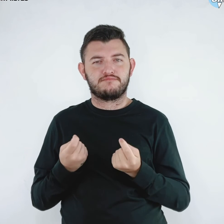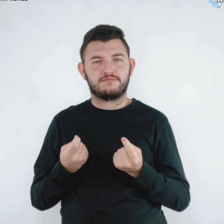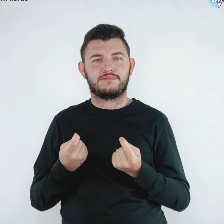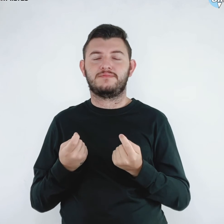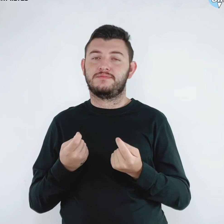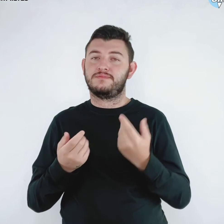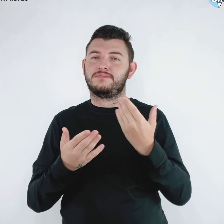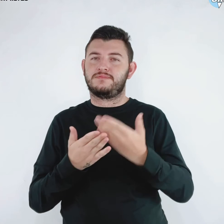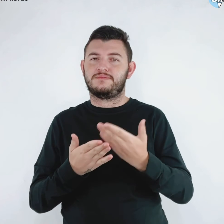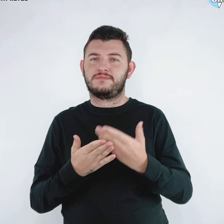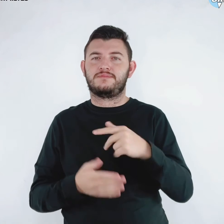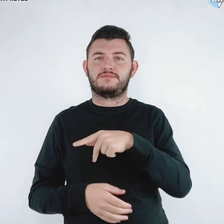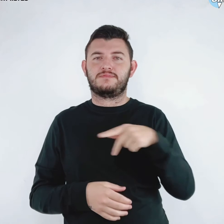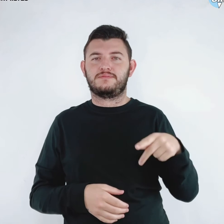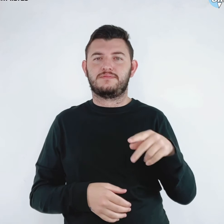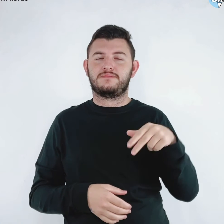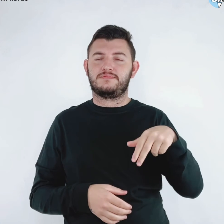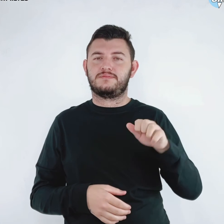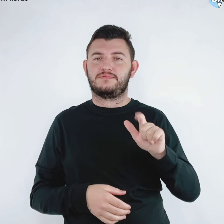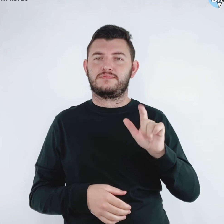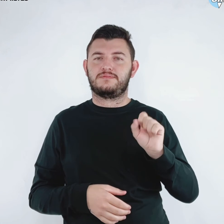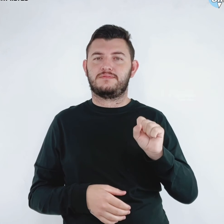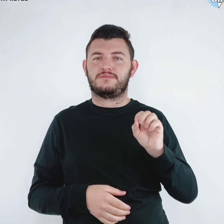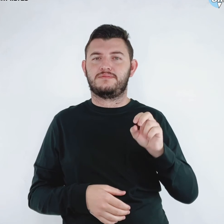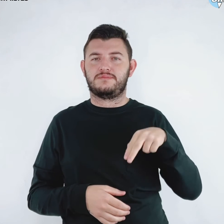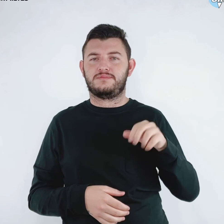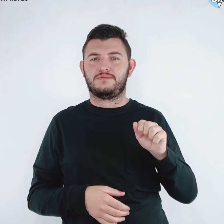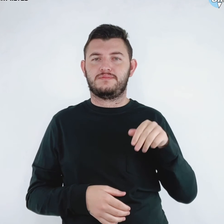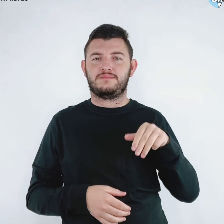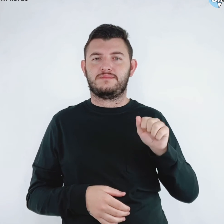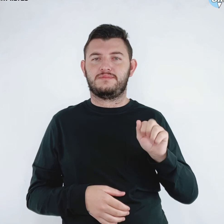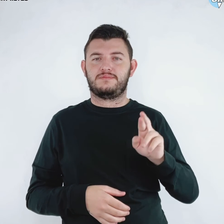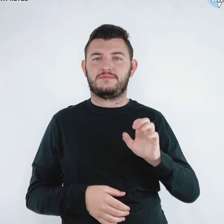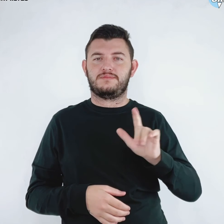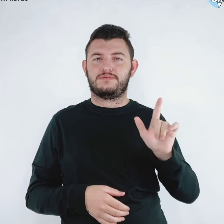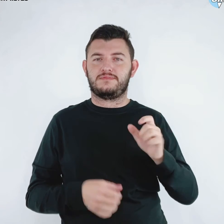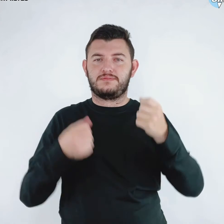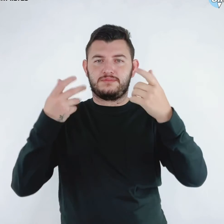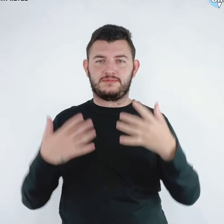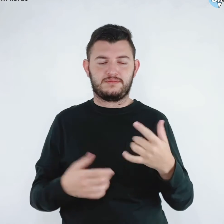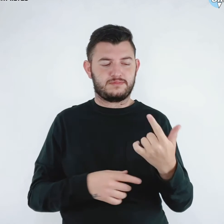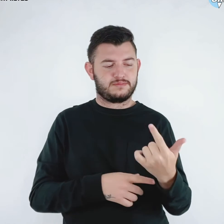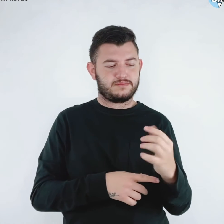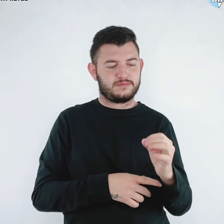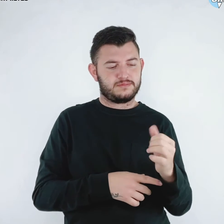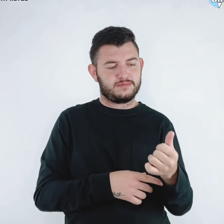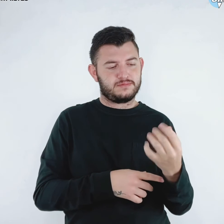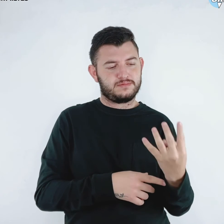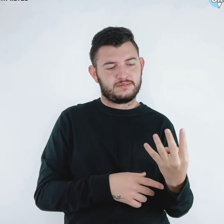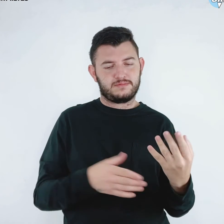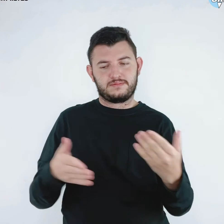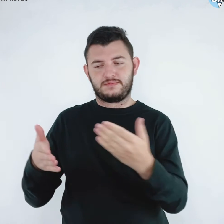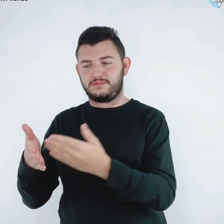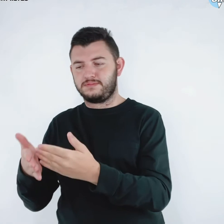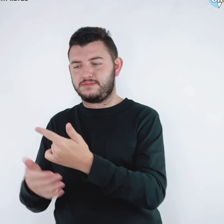do professor Nelson Amaral, entre 2014 e 2021, o MEC